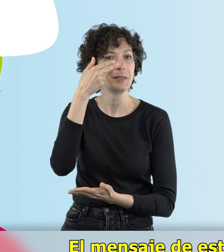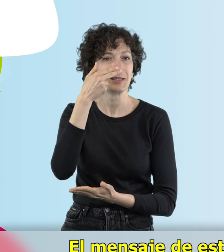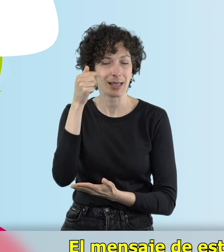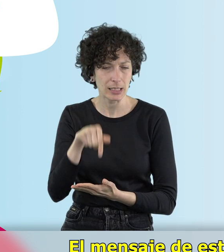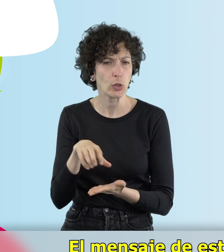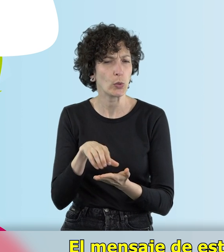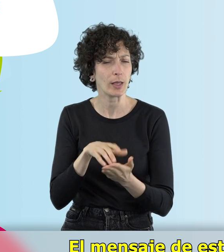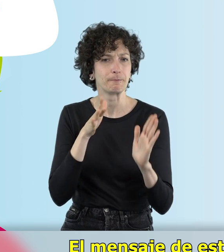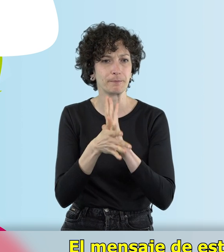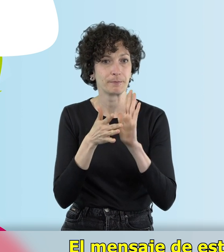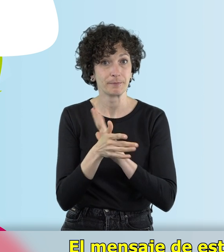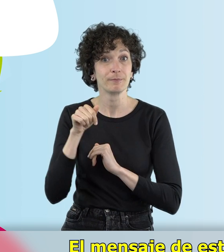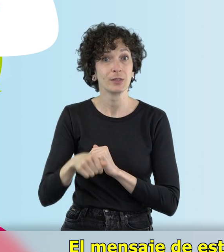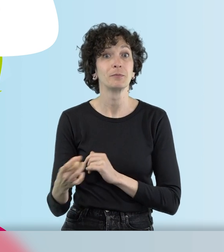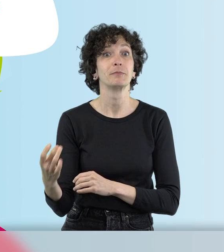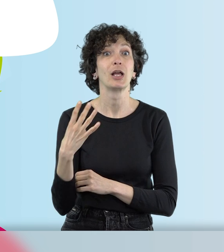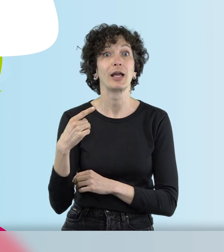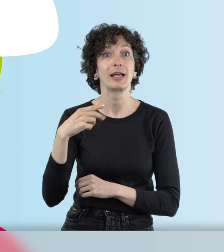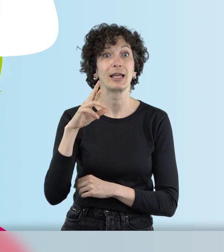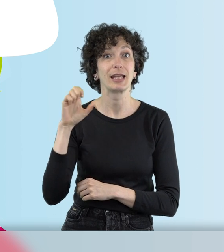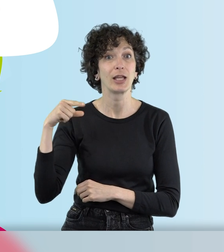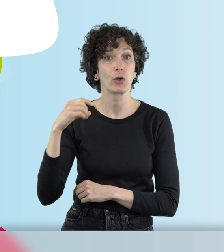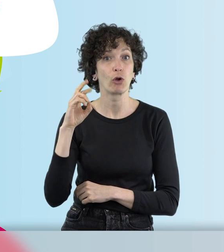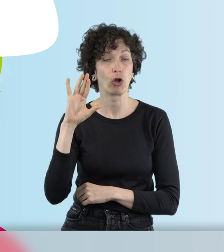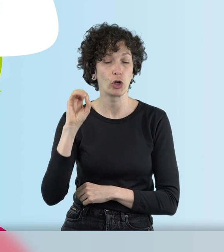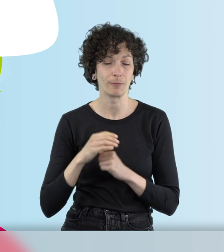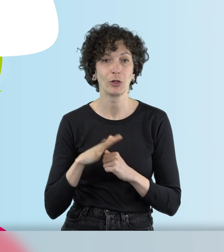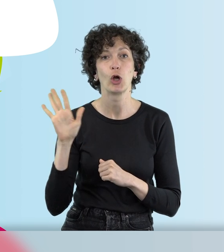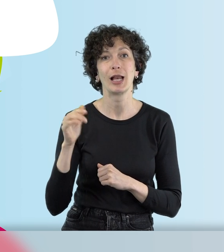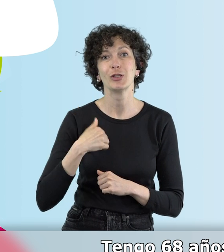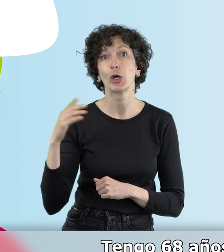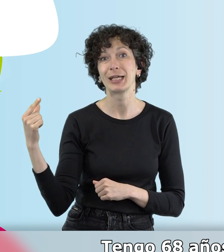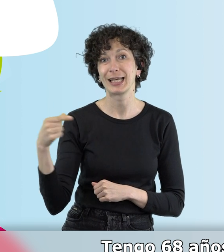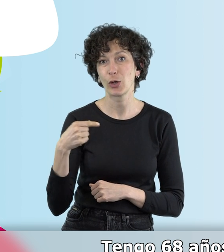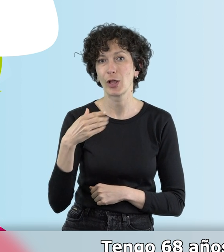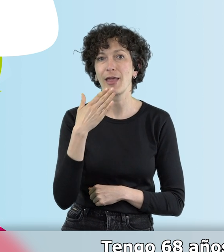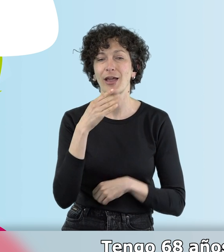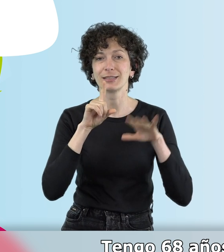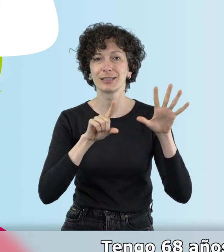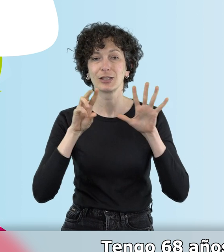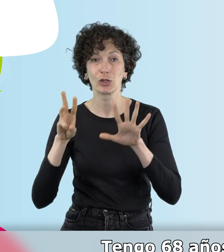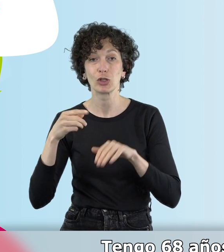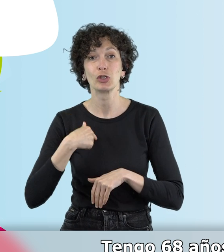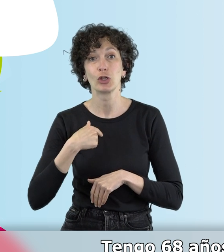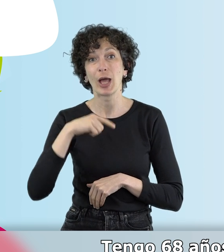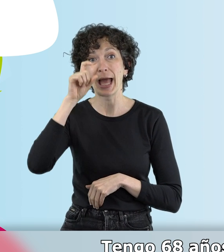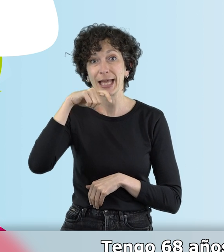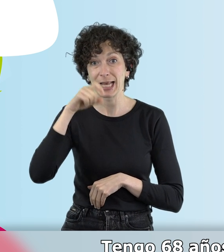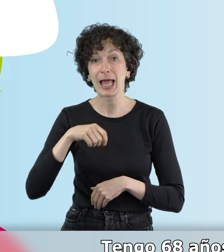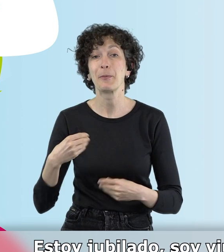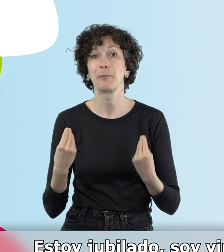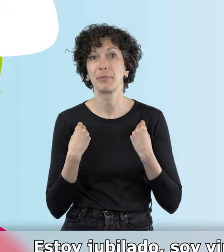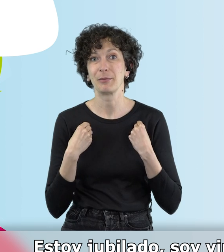mensaje de este episodio nos lo ha dejado Gregorio. Hola, me llamo Gregorio Galgo, tengo 68 años y soy de Aguilar de